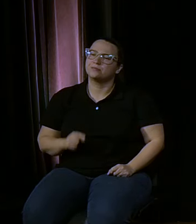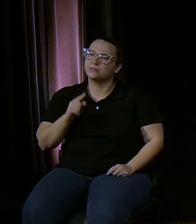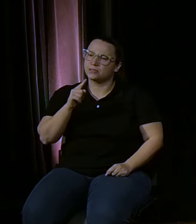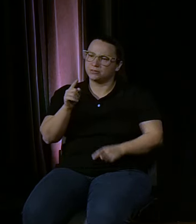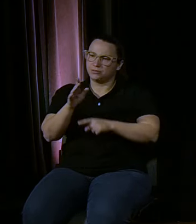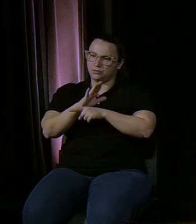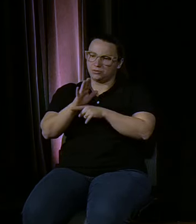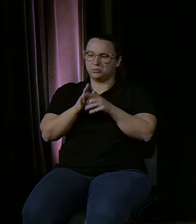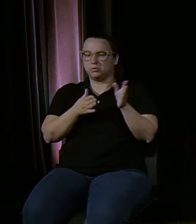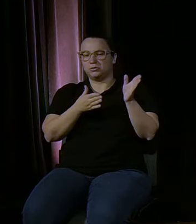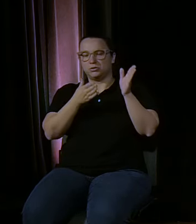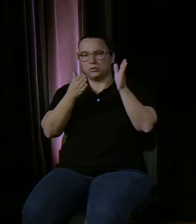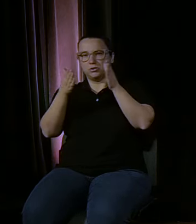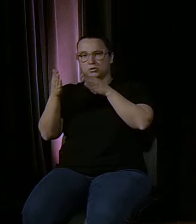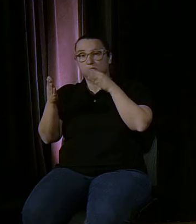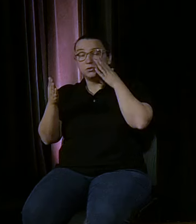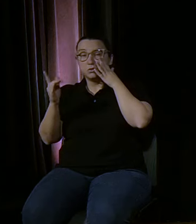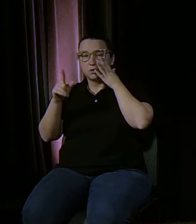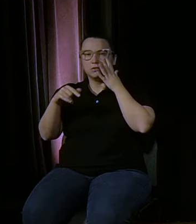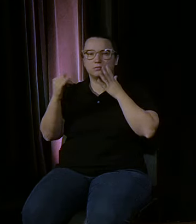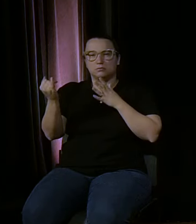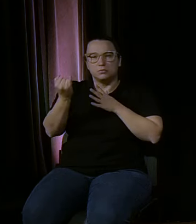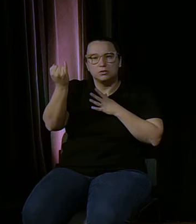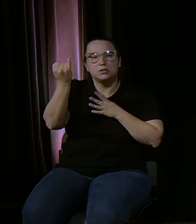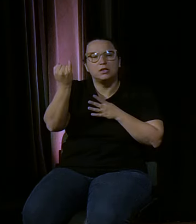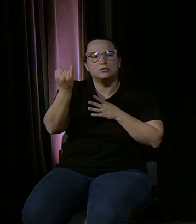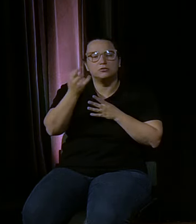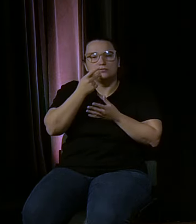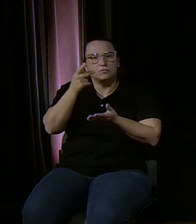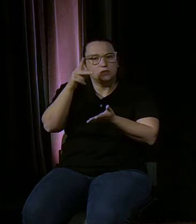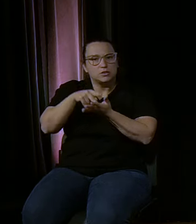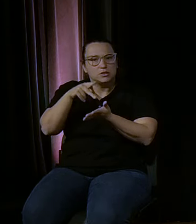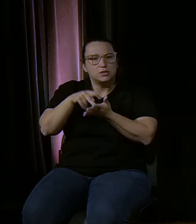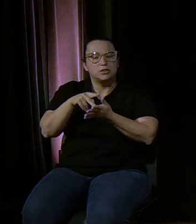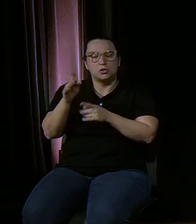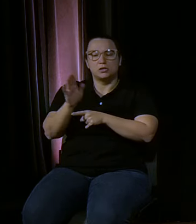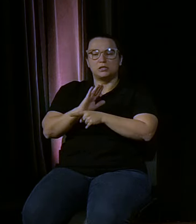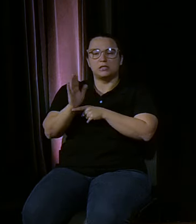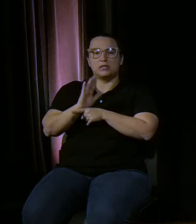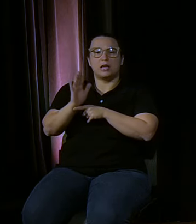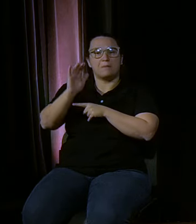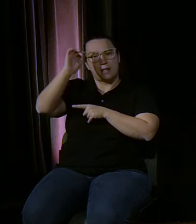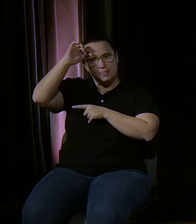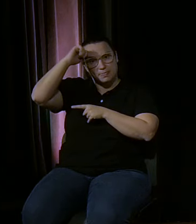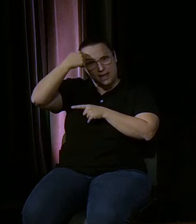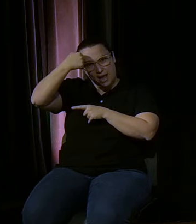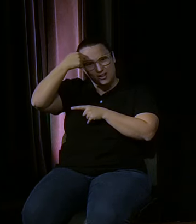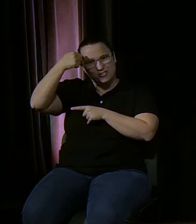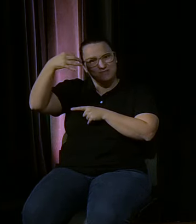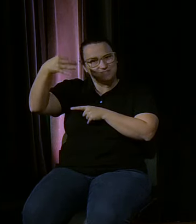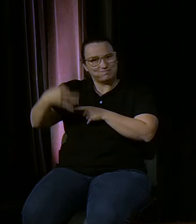como, mais do que nunca, é importante afirmar o que é cinema negro. E é isso.